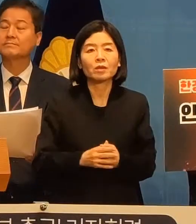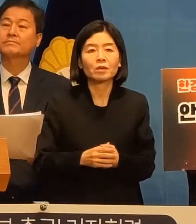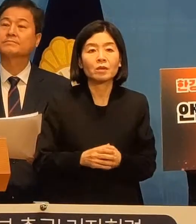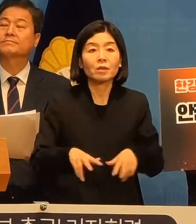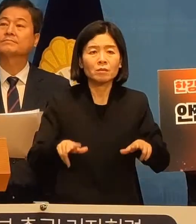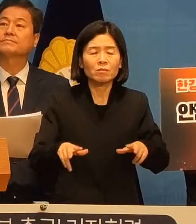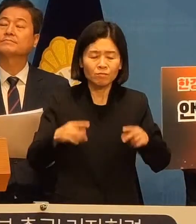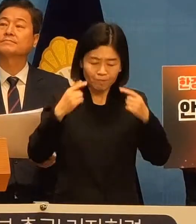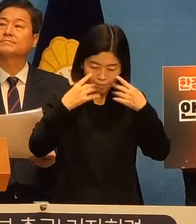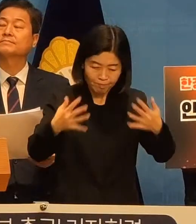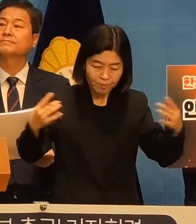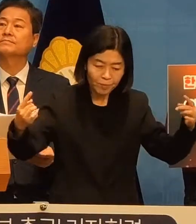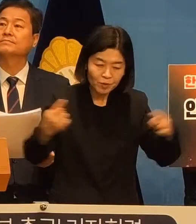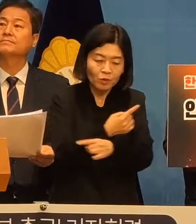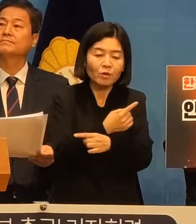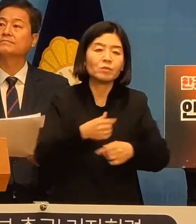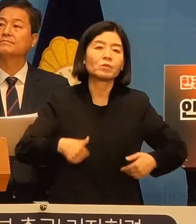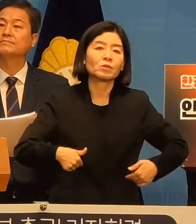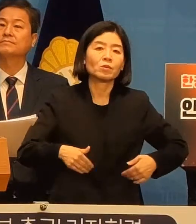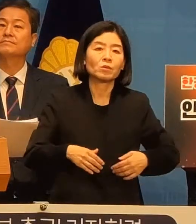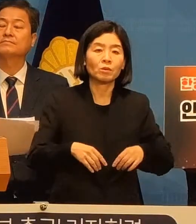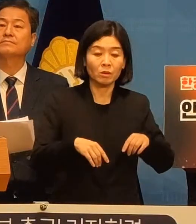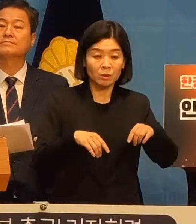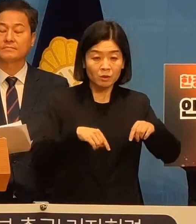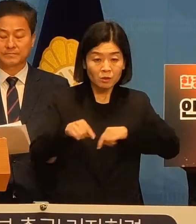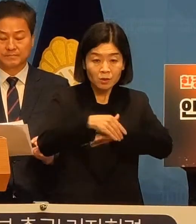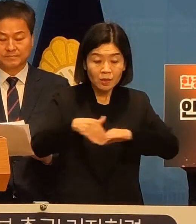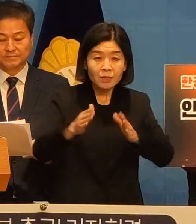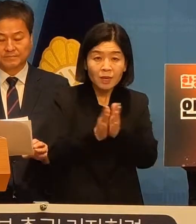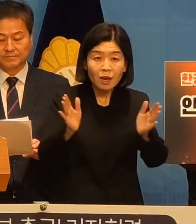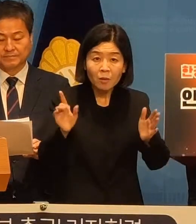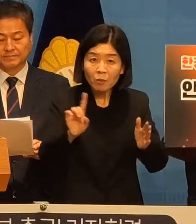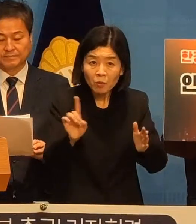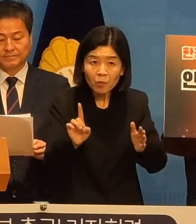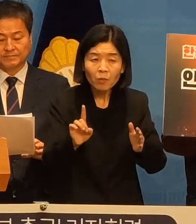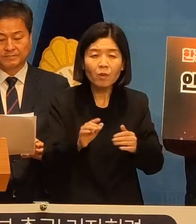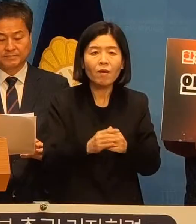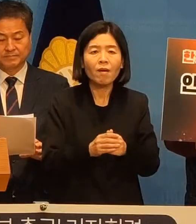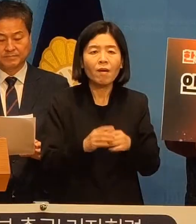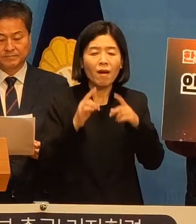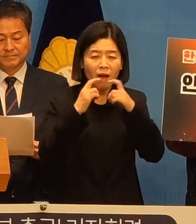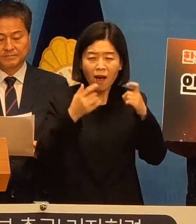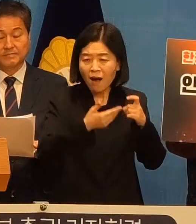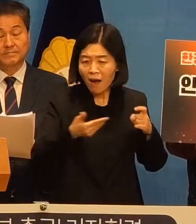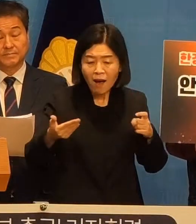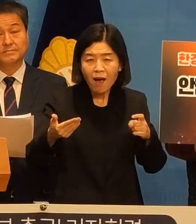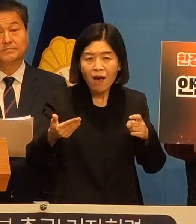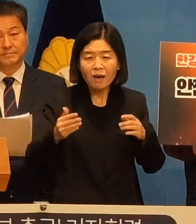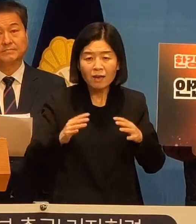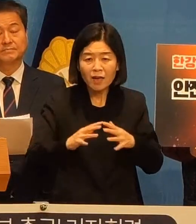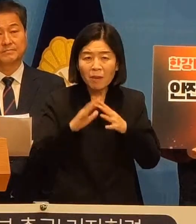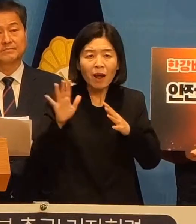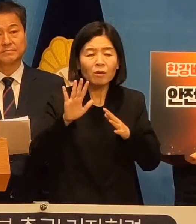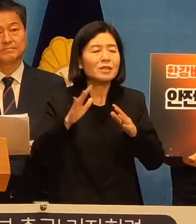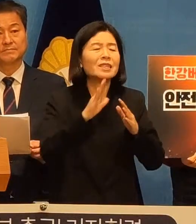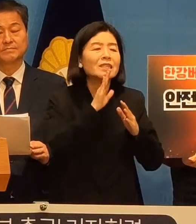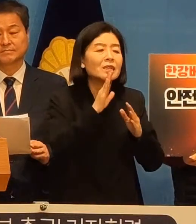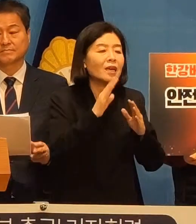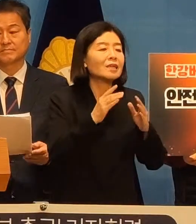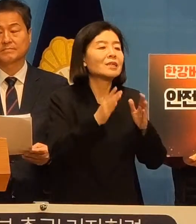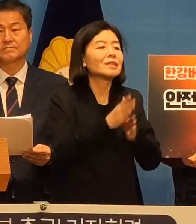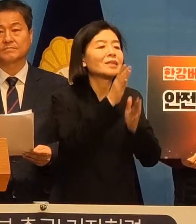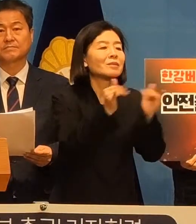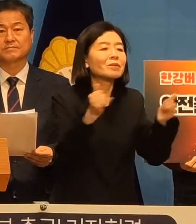전환이 필요하다는 생각이고요. 정책의 출발점은 개발의 한강이 아니라 시민의 한강이어야 한다.